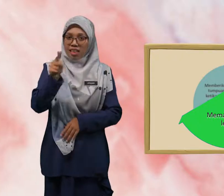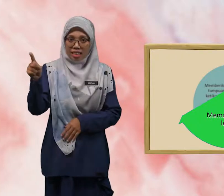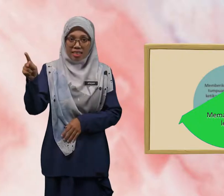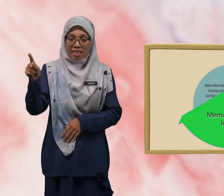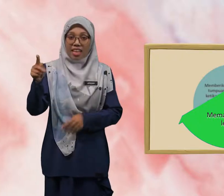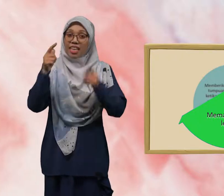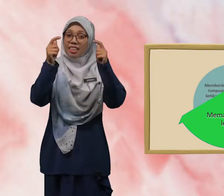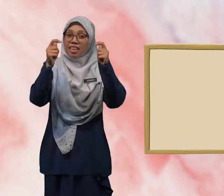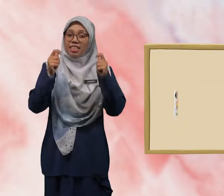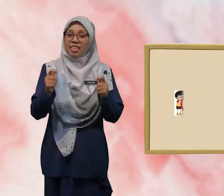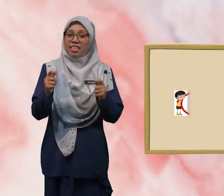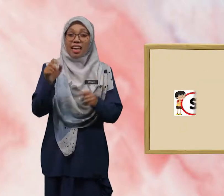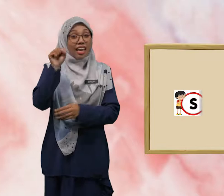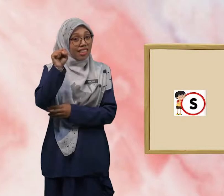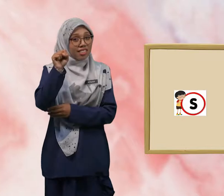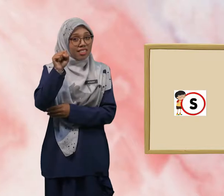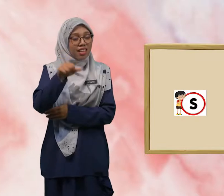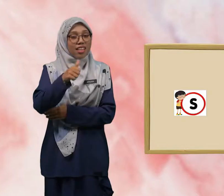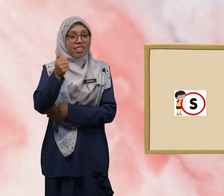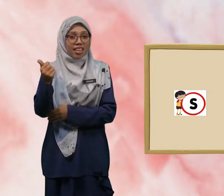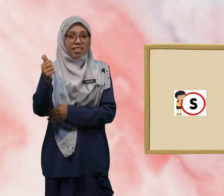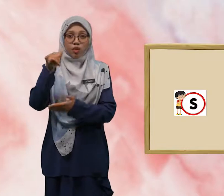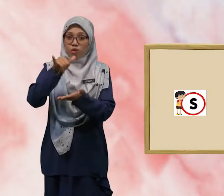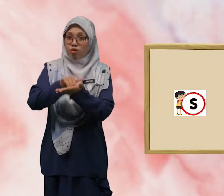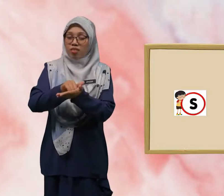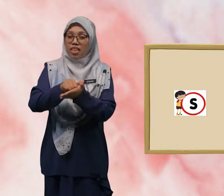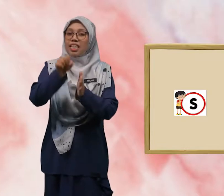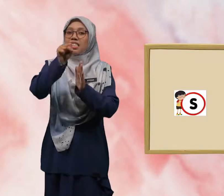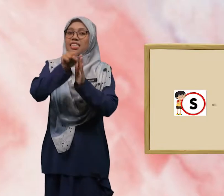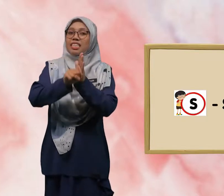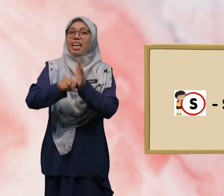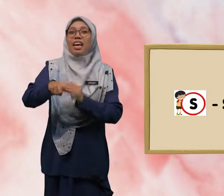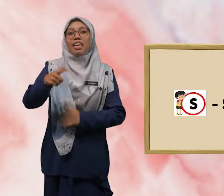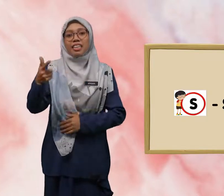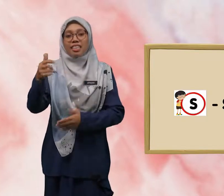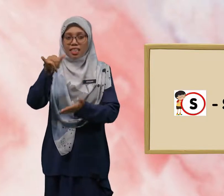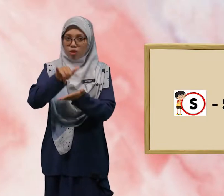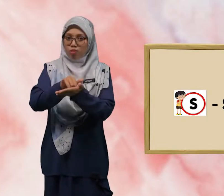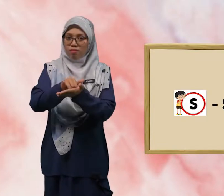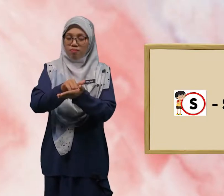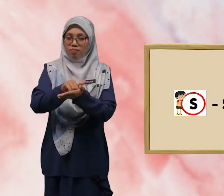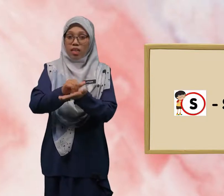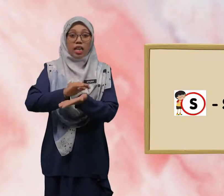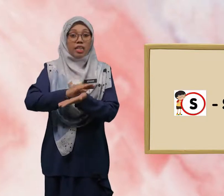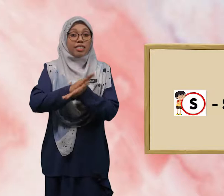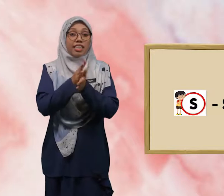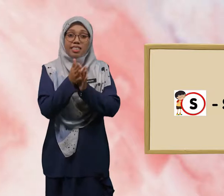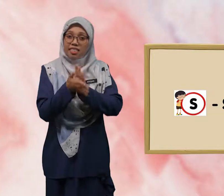Kai teknik es yaitu Selain itu Hai jadi